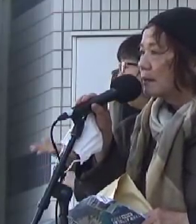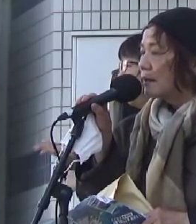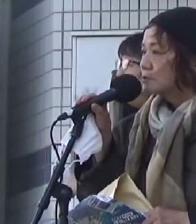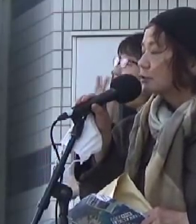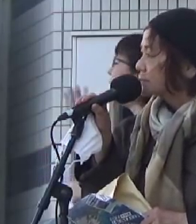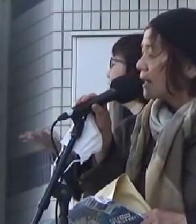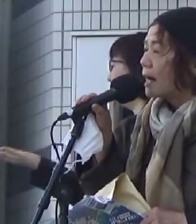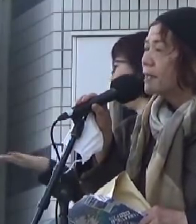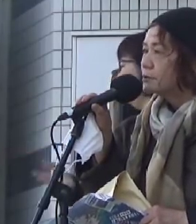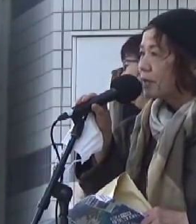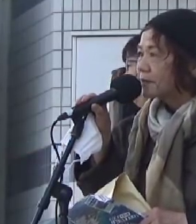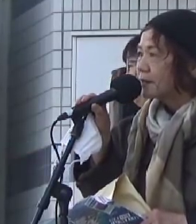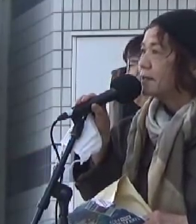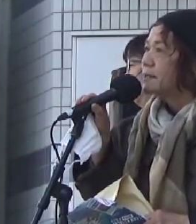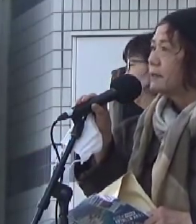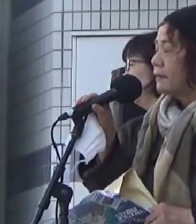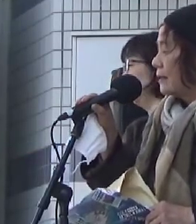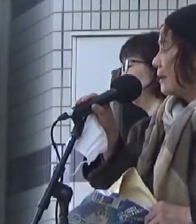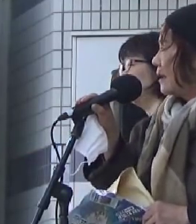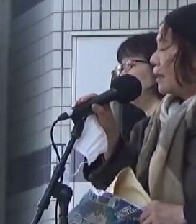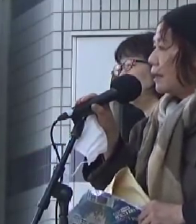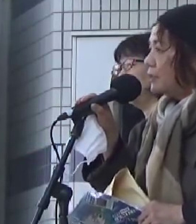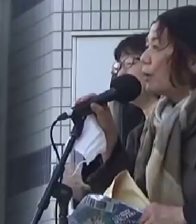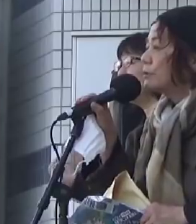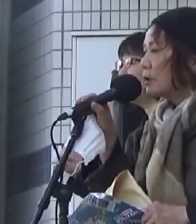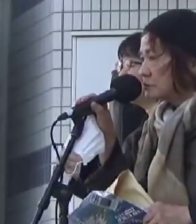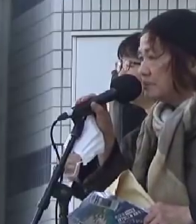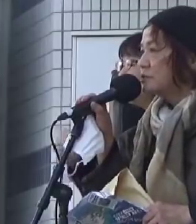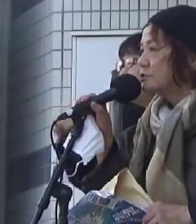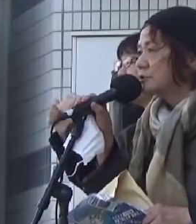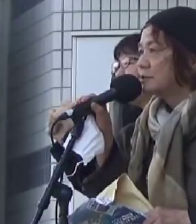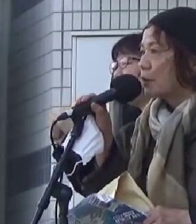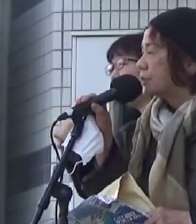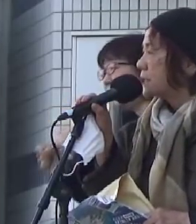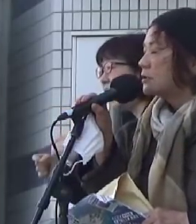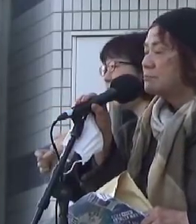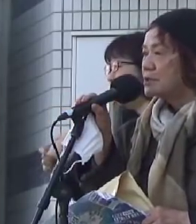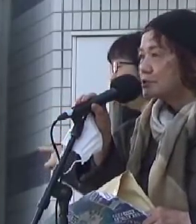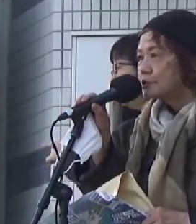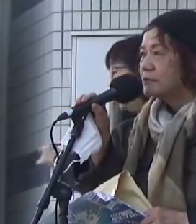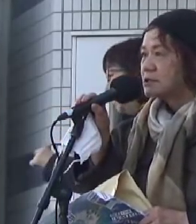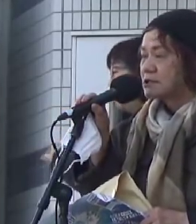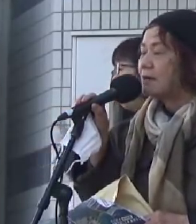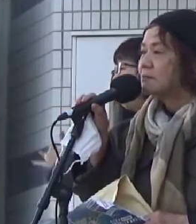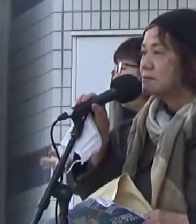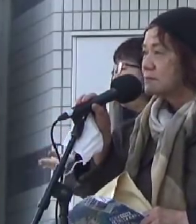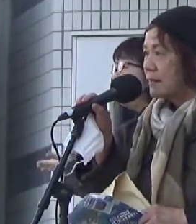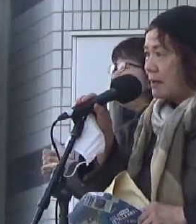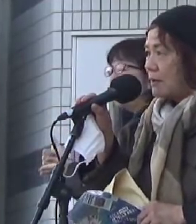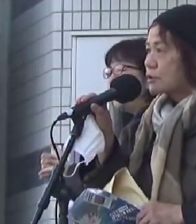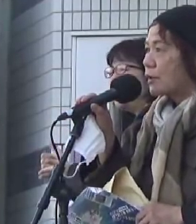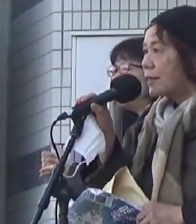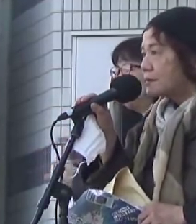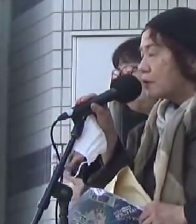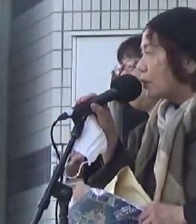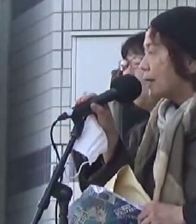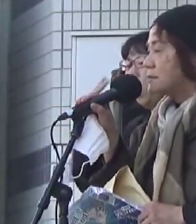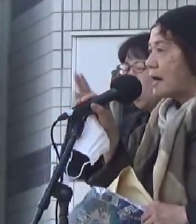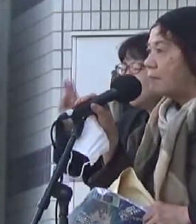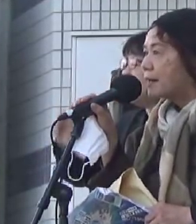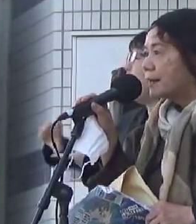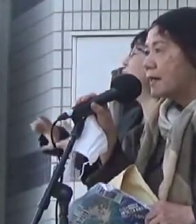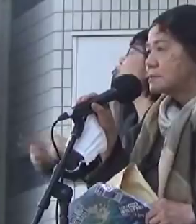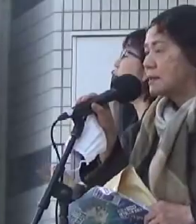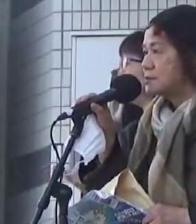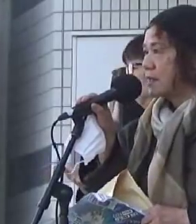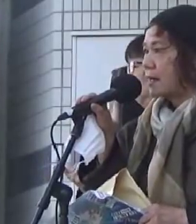ですか。そして挙句の果てに日本の民主主義と沖縄の民主主義は違う、そうやって公